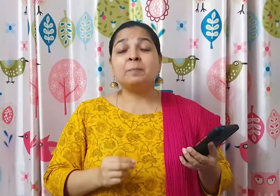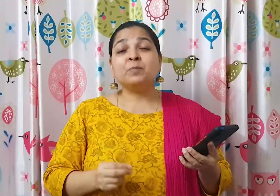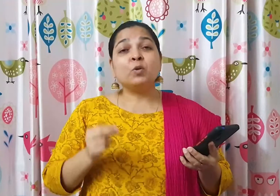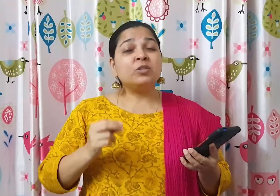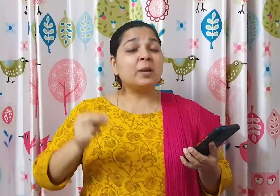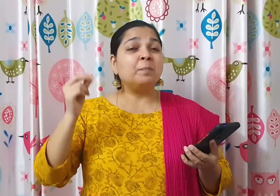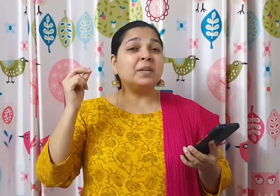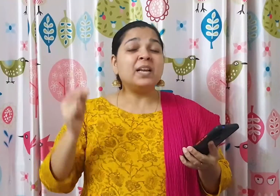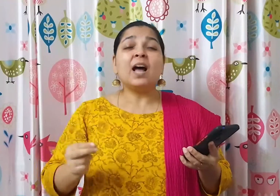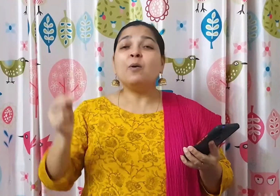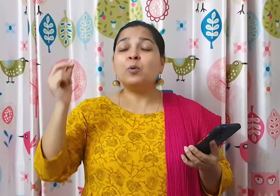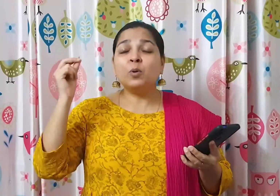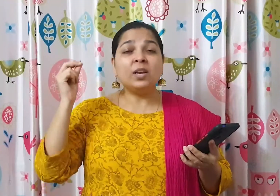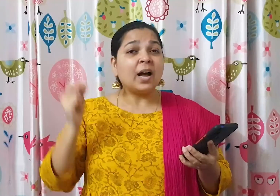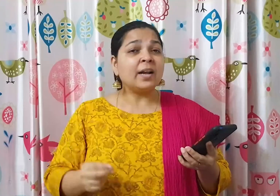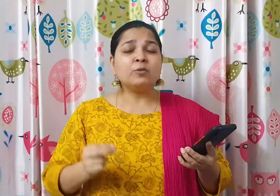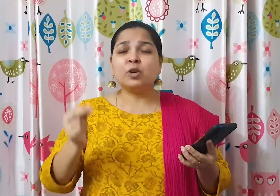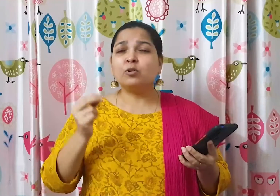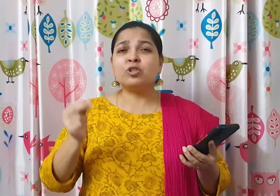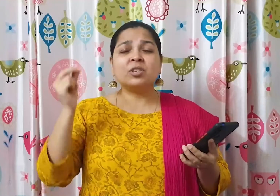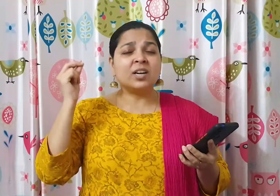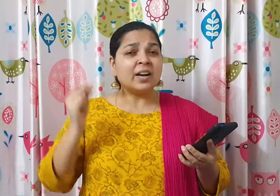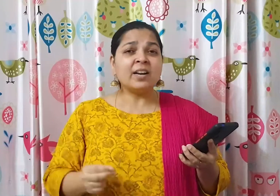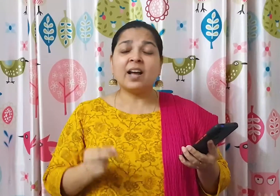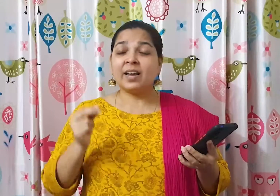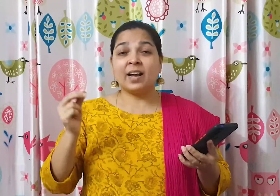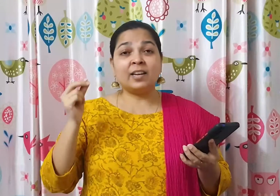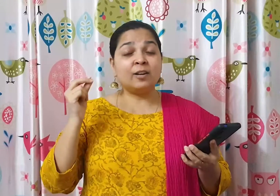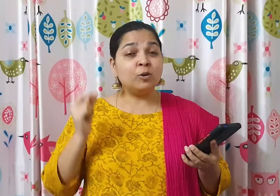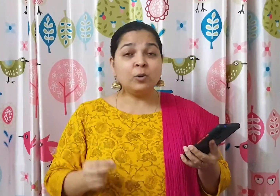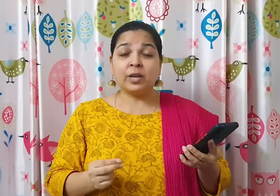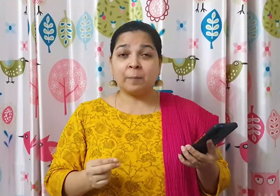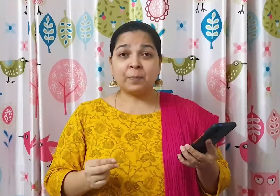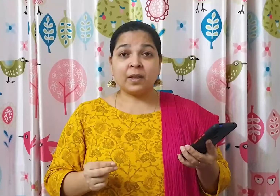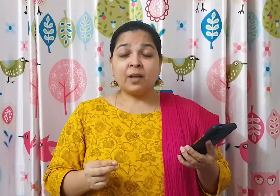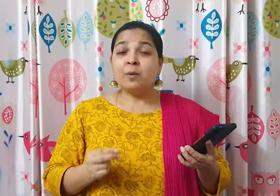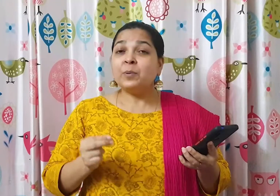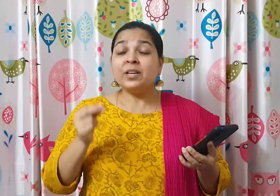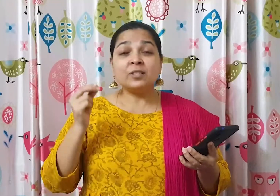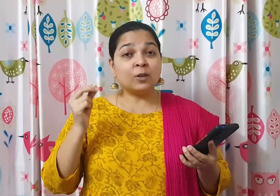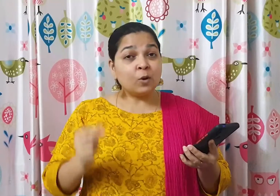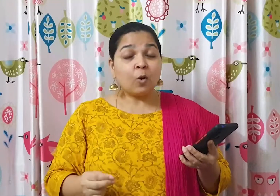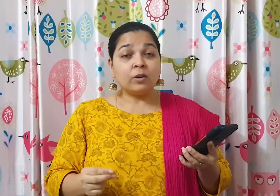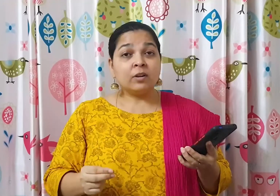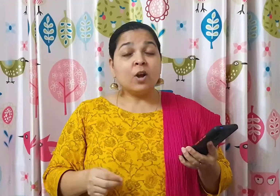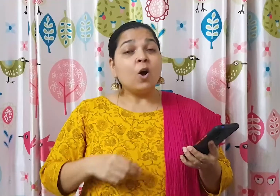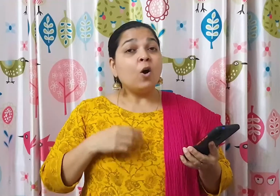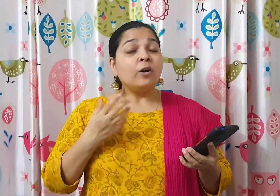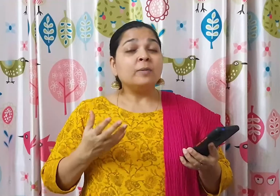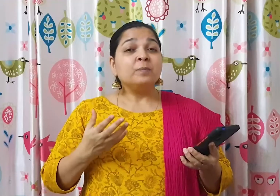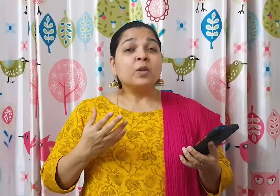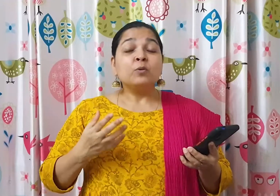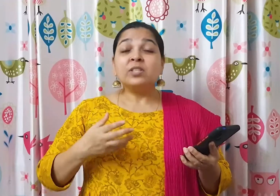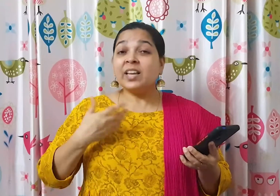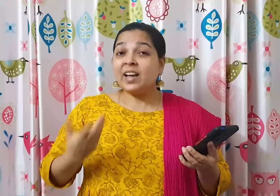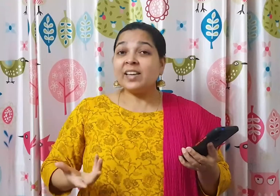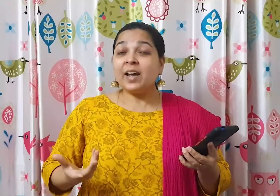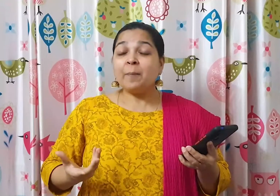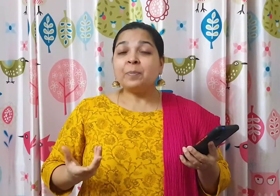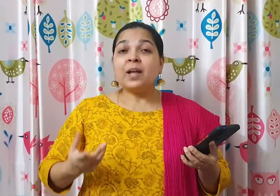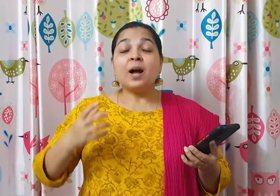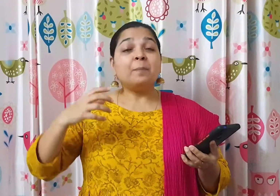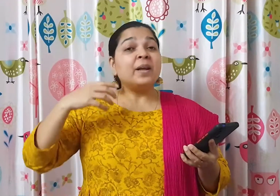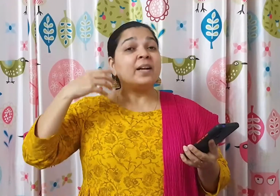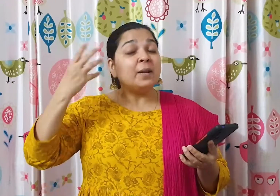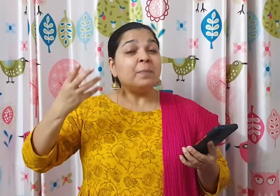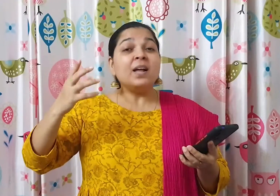তেনে কোনো স্থিতি আছেনে? আছেনে এনে কোনো পৰিস্থিতি য'ত আপুনি সেই কথাখিনি বা সেই কোনোবা এটা বস্তু আপুনি পুনৰ সৃষ্টি